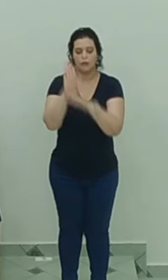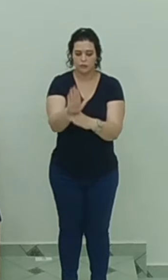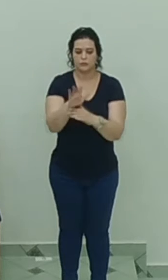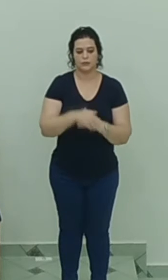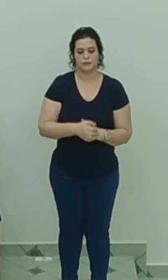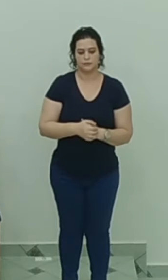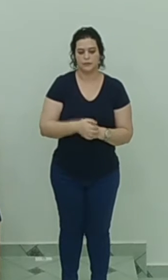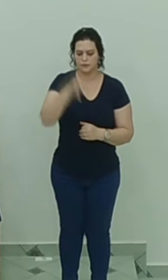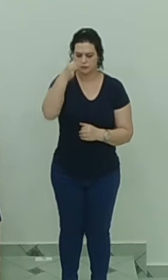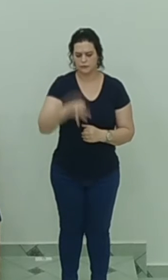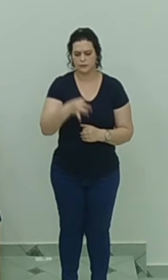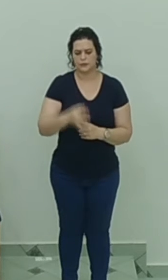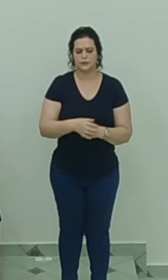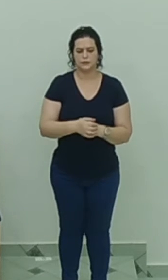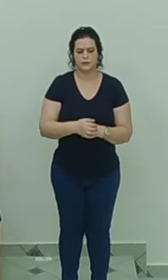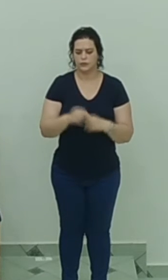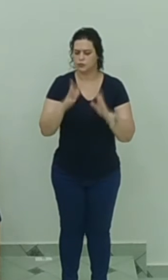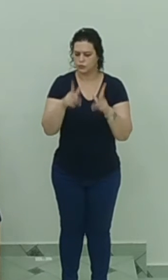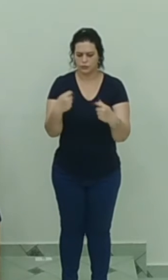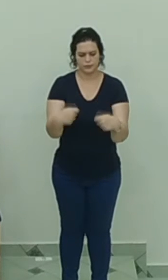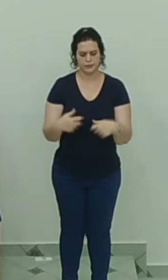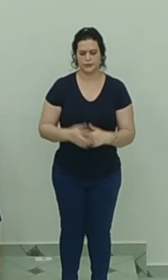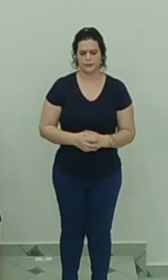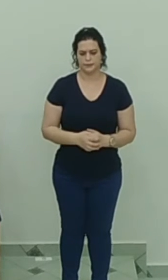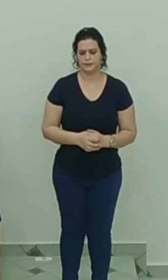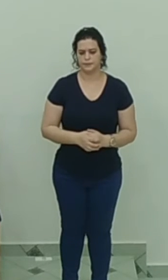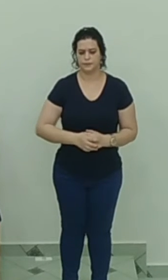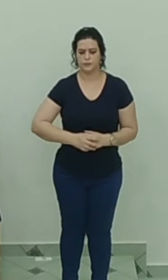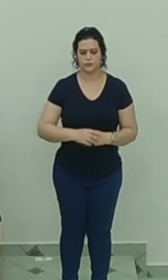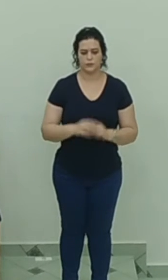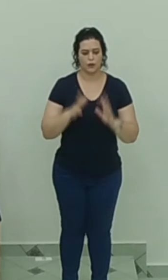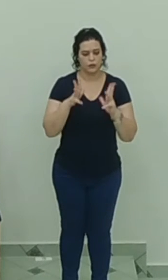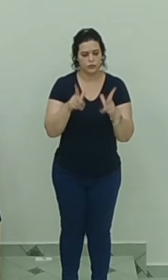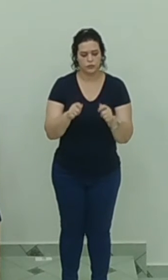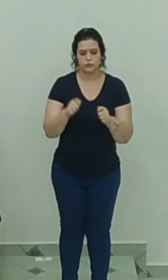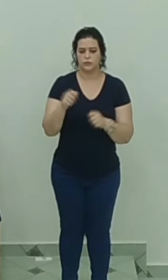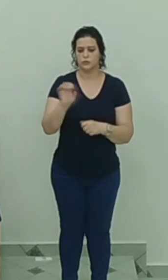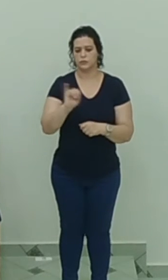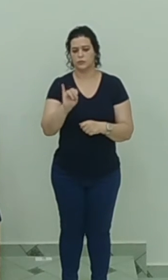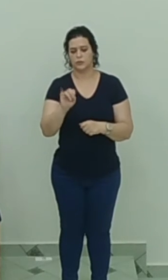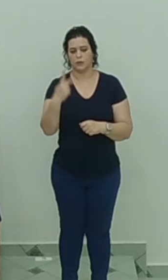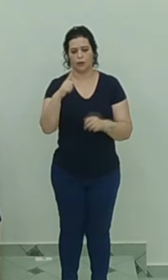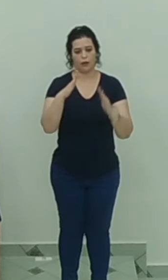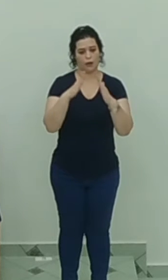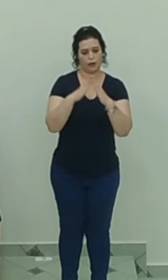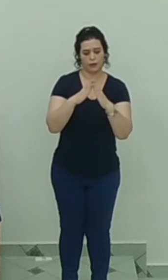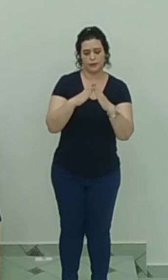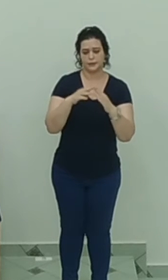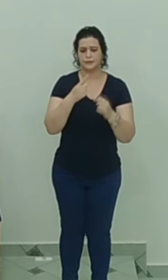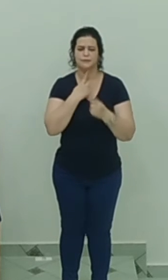suprirá a sua necessidade. Para os irmãos que estão em casa e desejarem fazer a